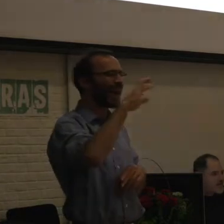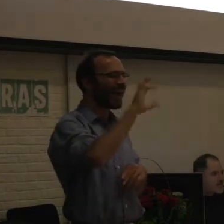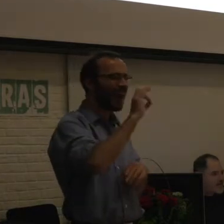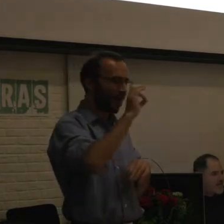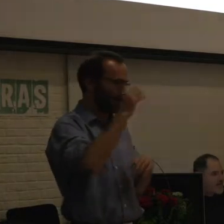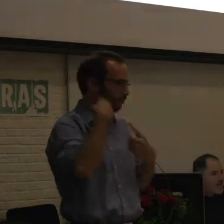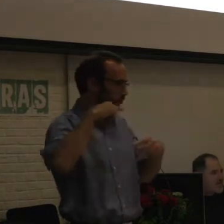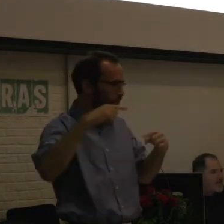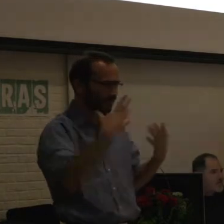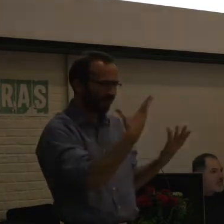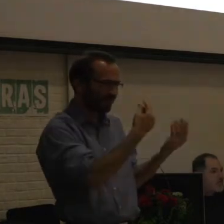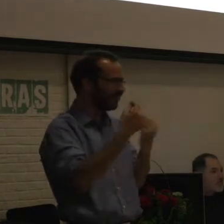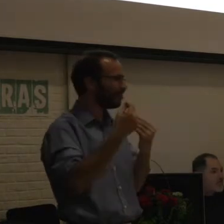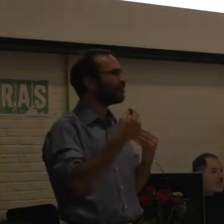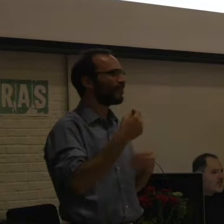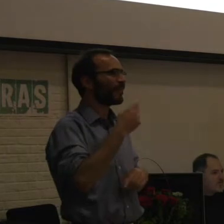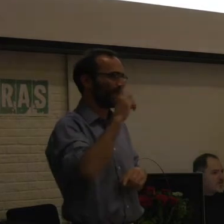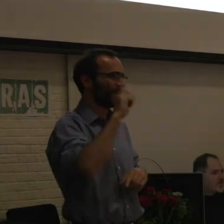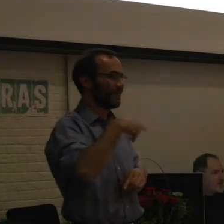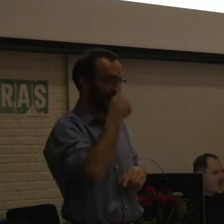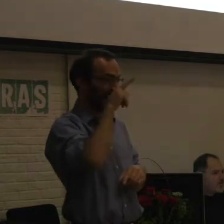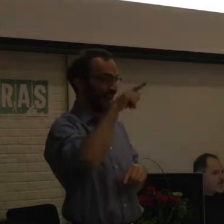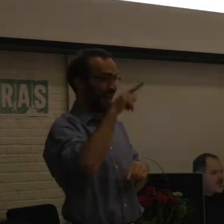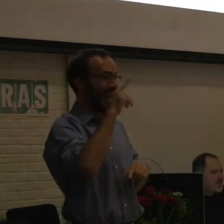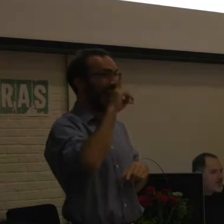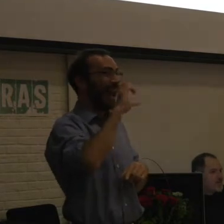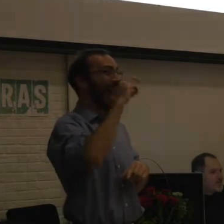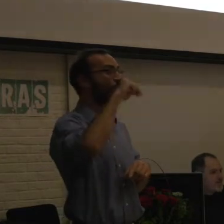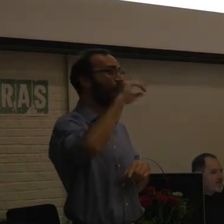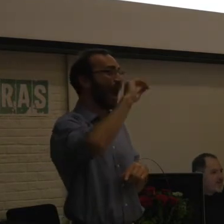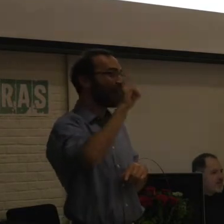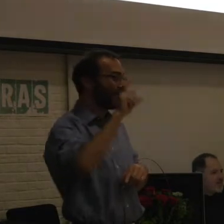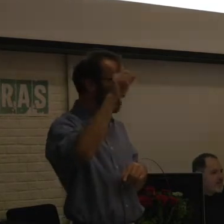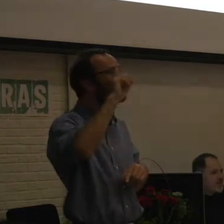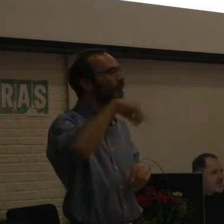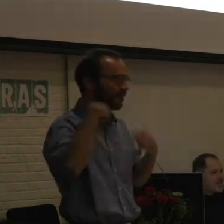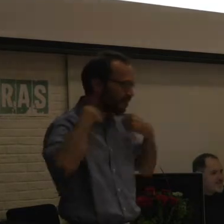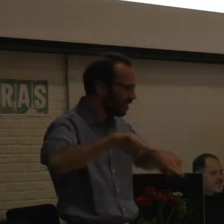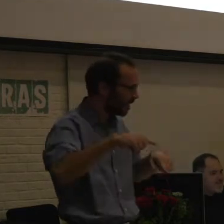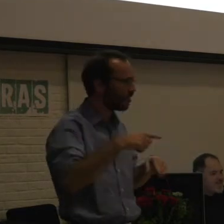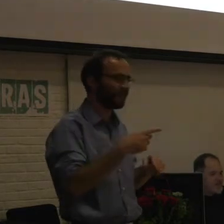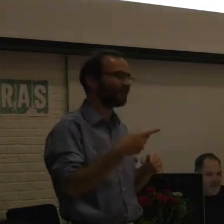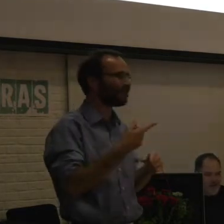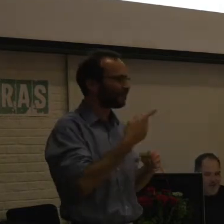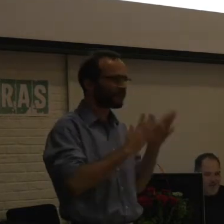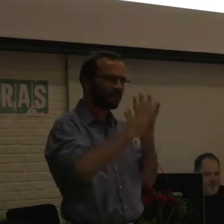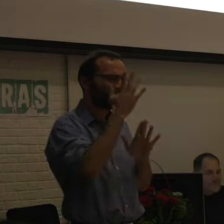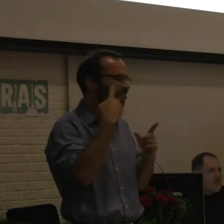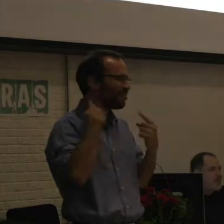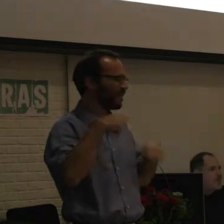supuestamente perdida del propio Leonardo da Vinci. Así que fijaos qué terrible fue ese incendio del Alcázar. Y, como